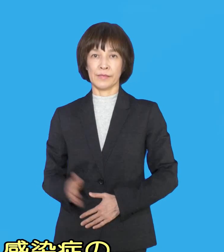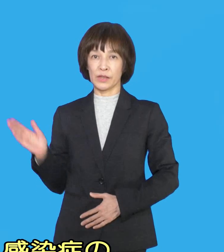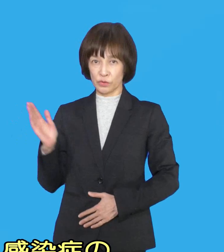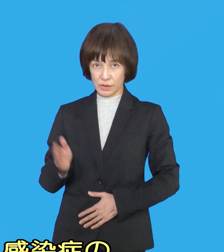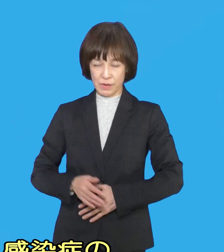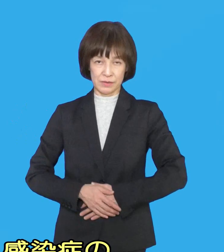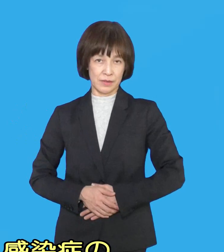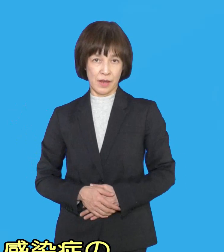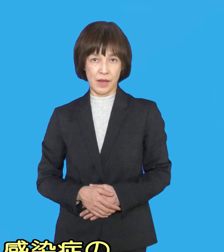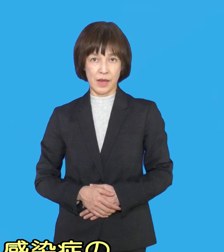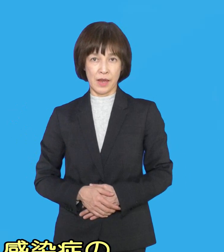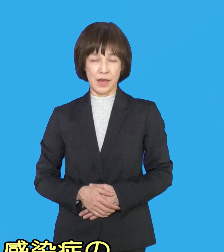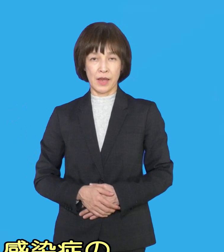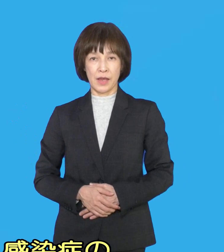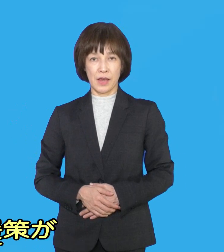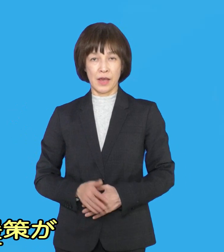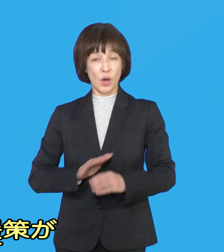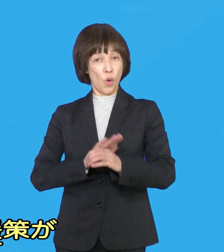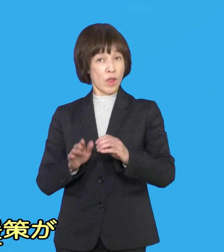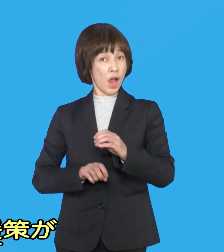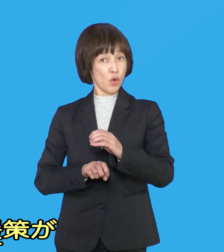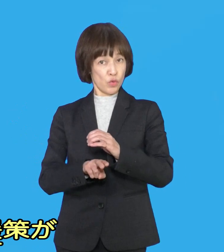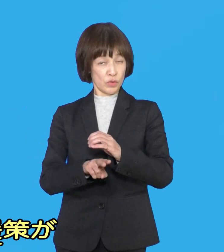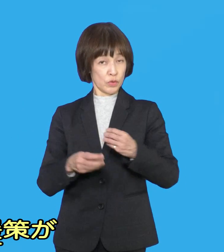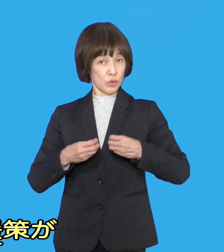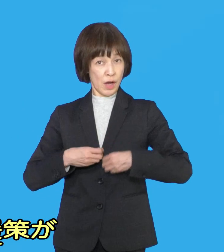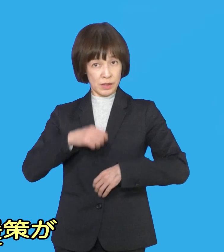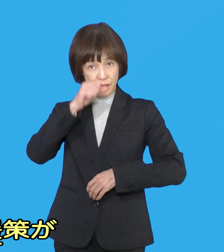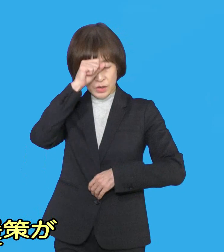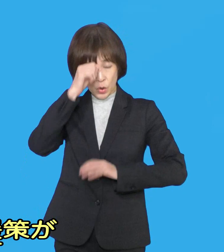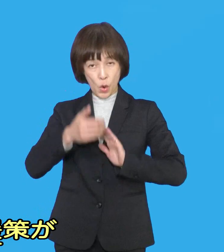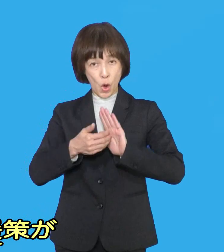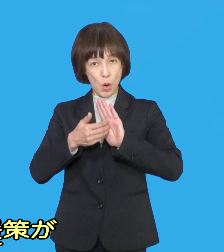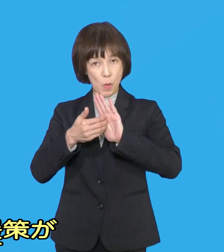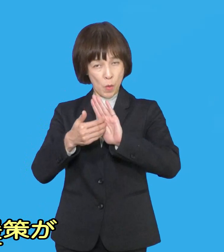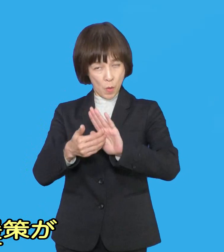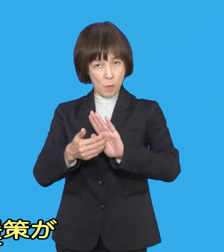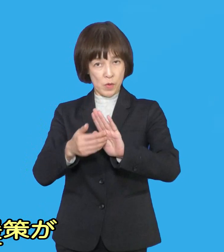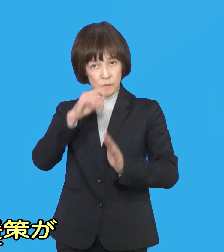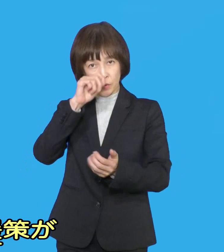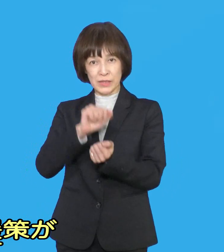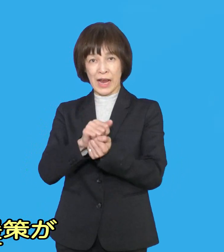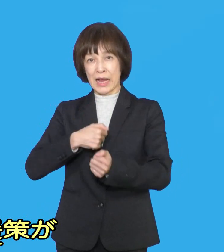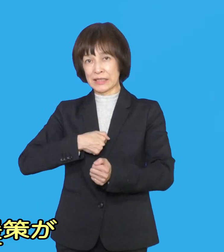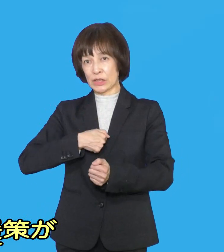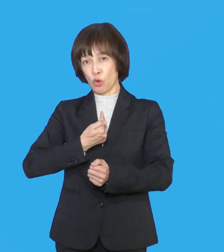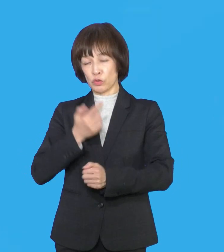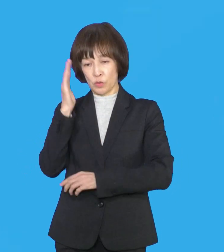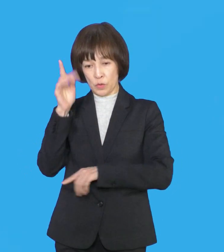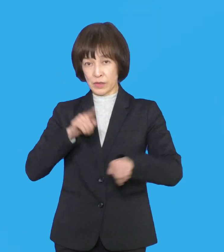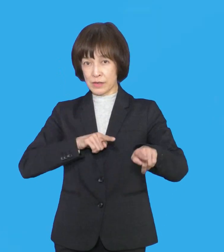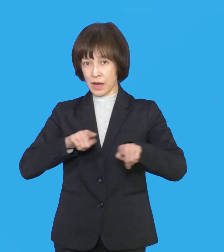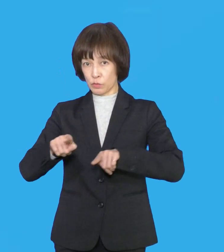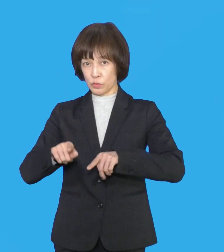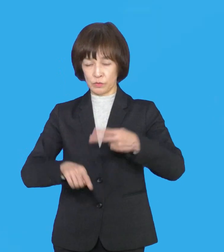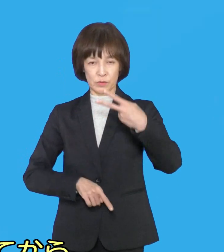続きまして、新型コロナウイルス感染症の堺市独自の支援策が2つございます。